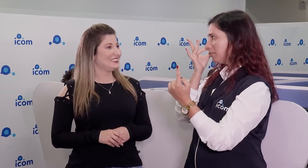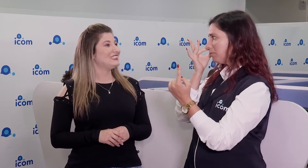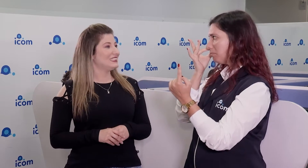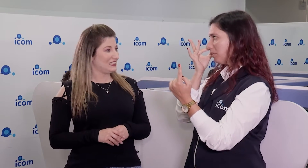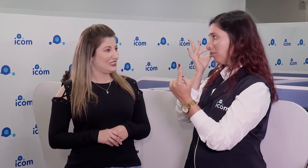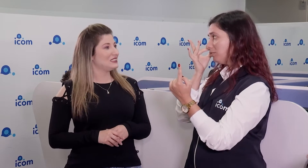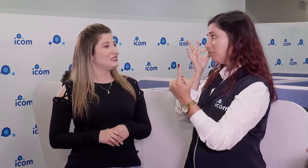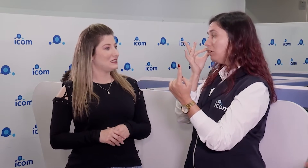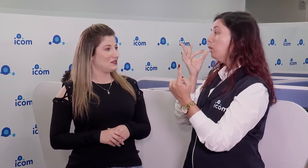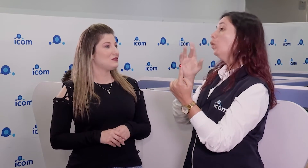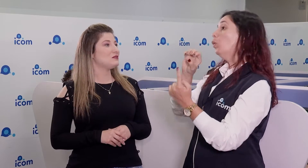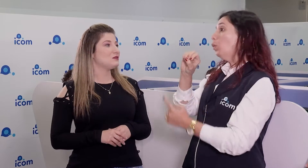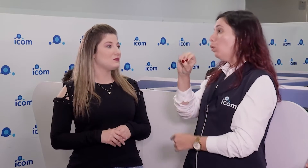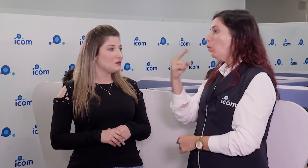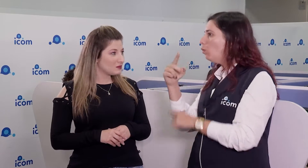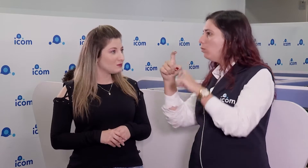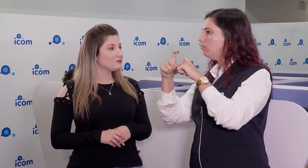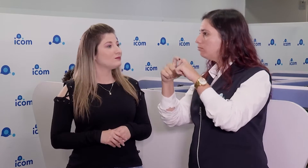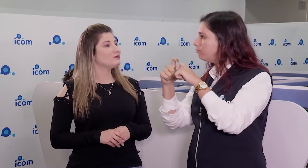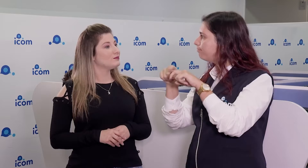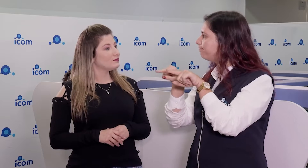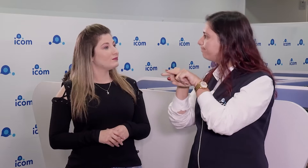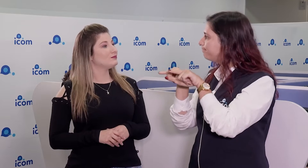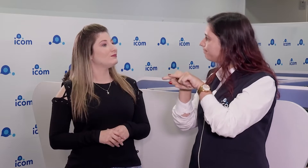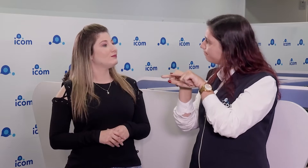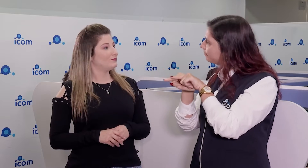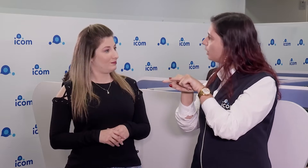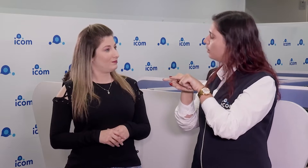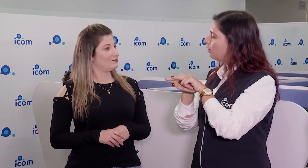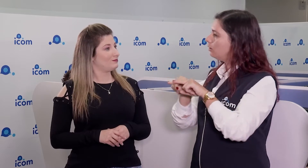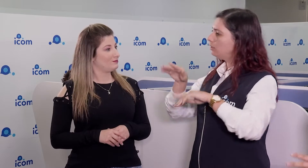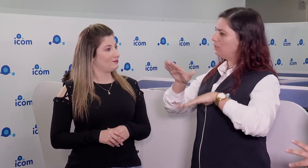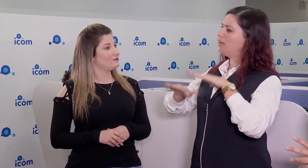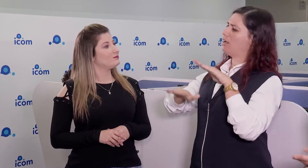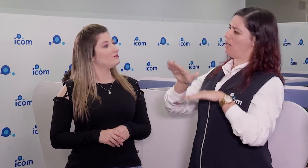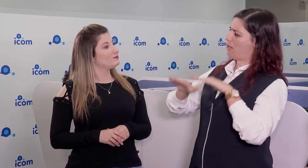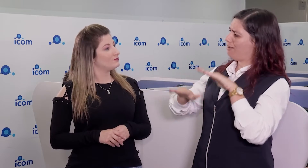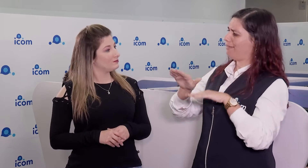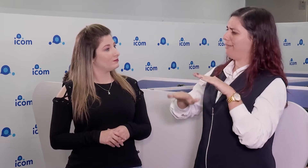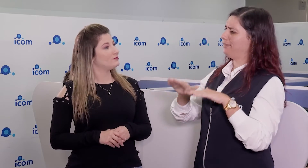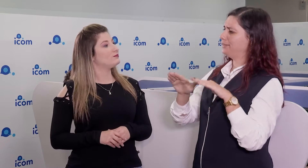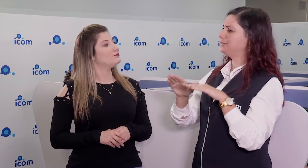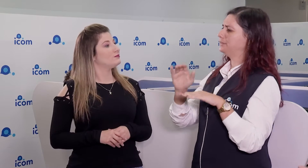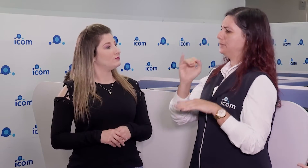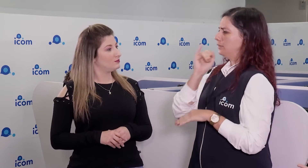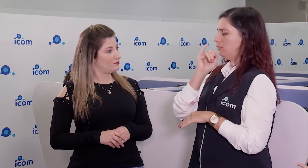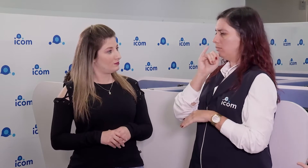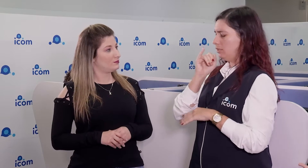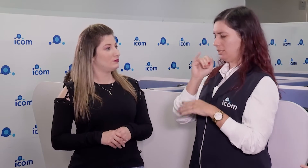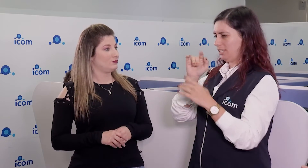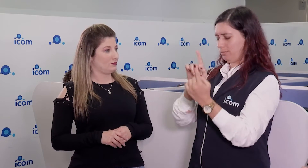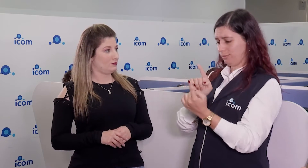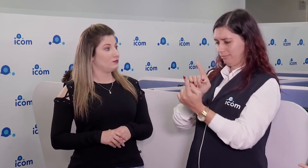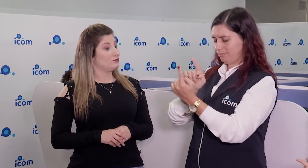acontece é chamada por conta de banco. Ou então médico, né? Algum atendimento clínico. É o que mais acontece. Por